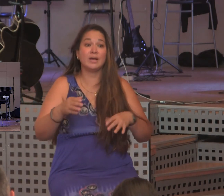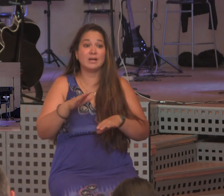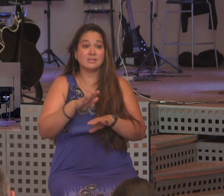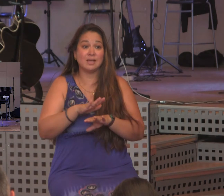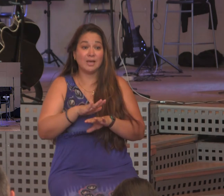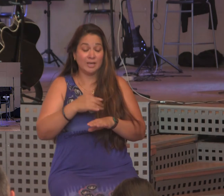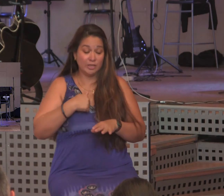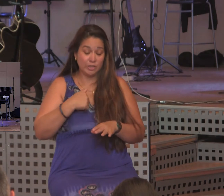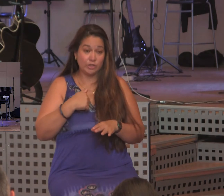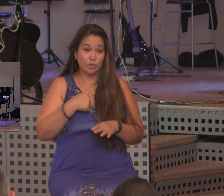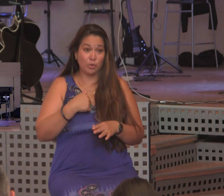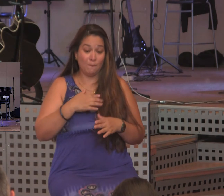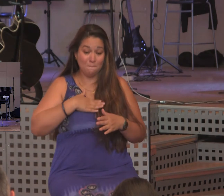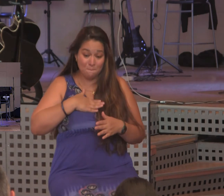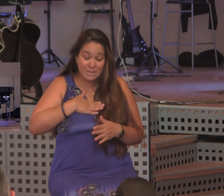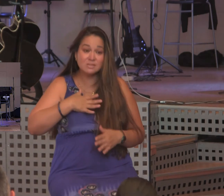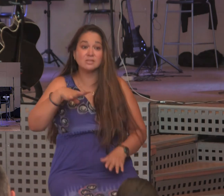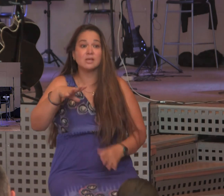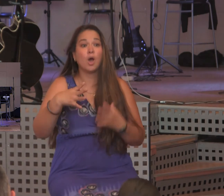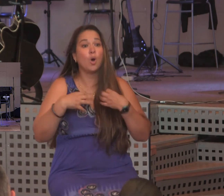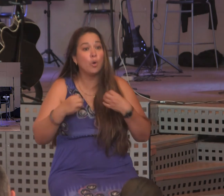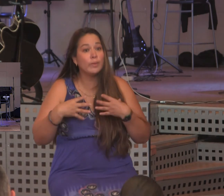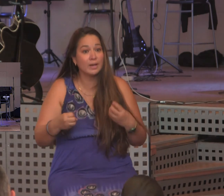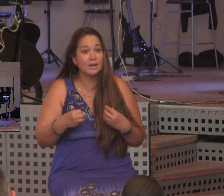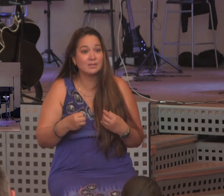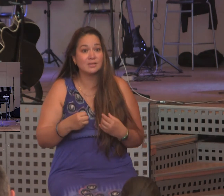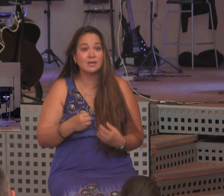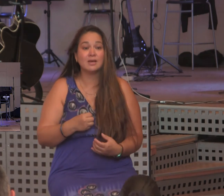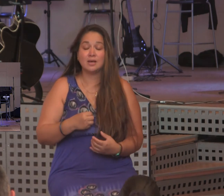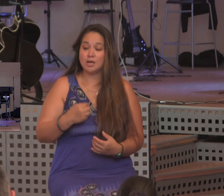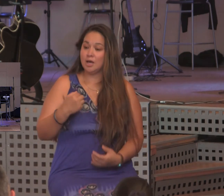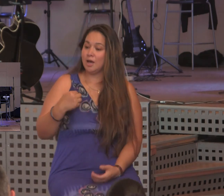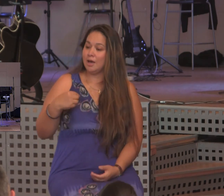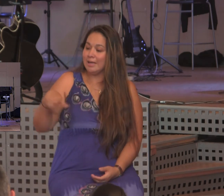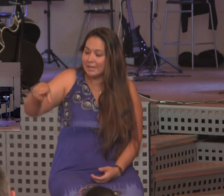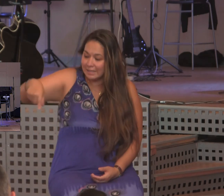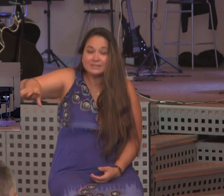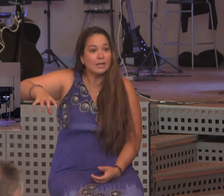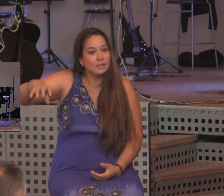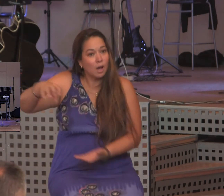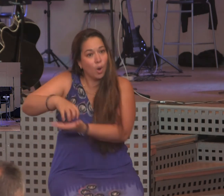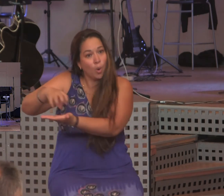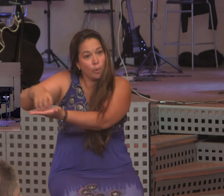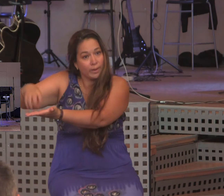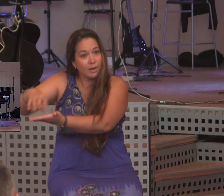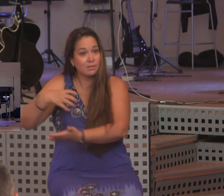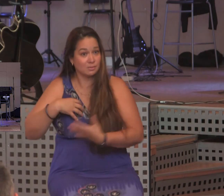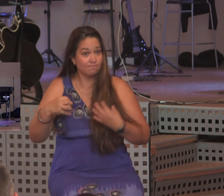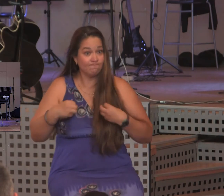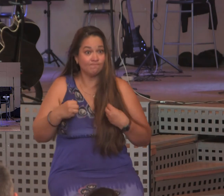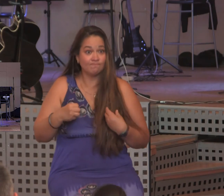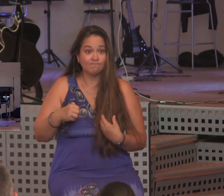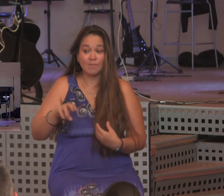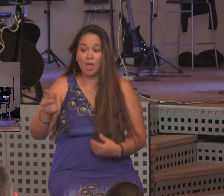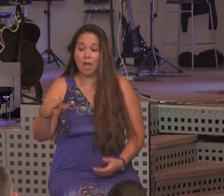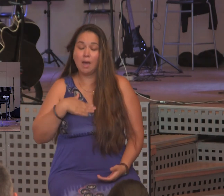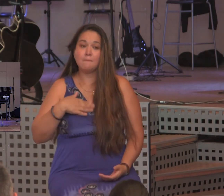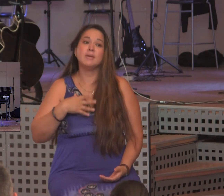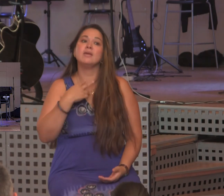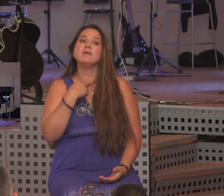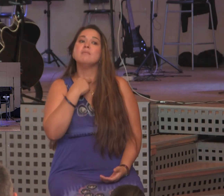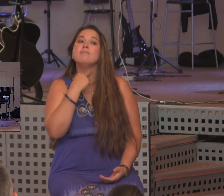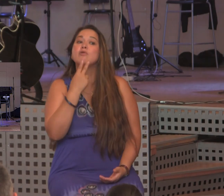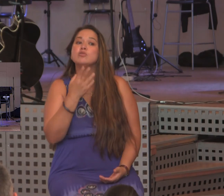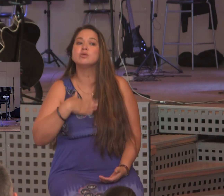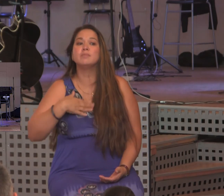Mis ovejas reconocen mi voz y yo las conozco y ellas me siguen. Yo les doy vida